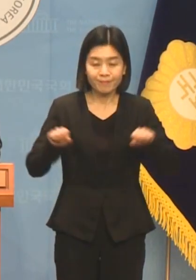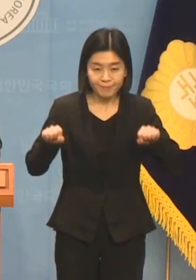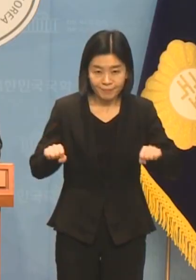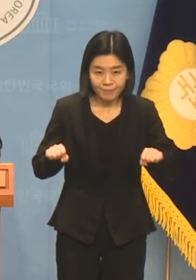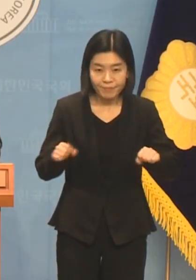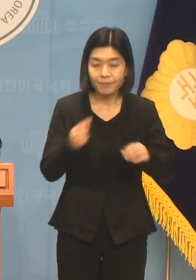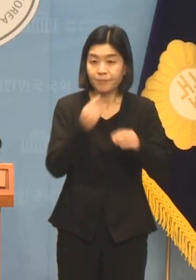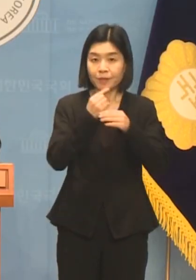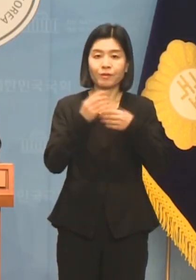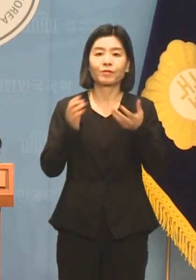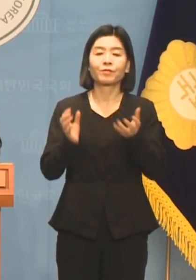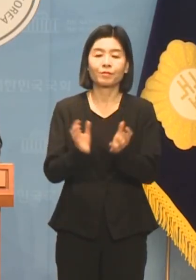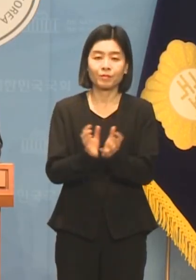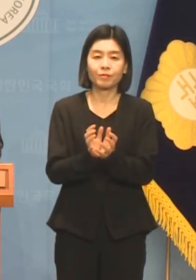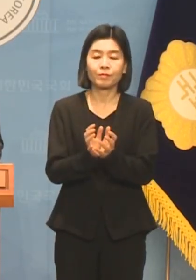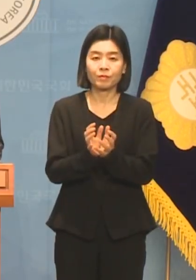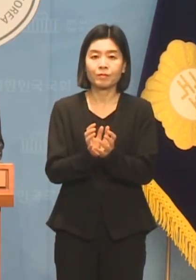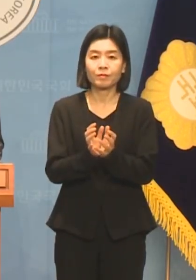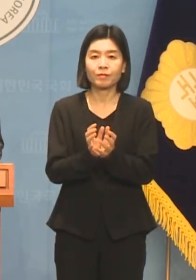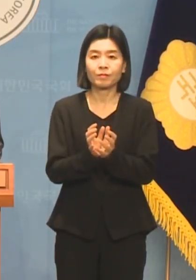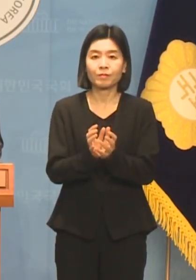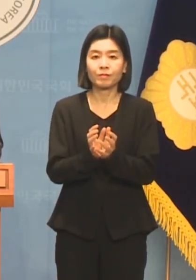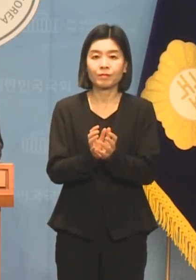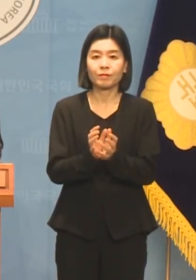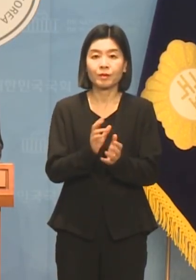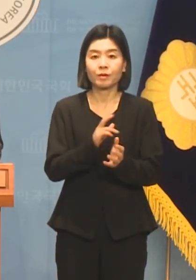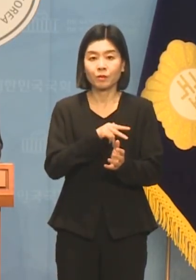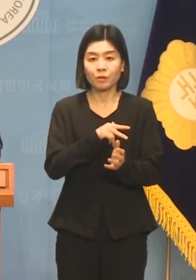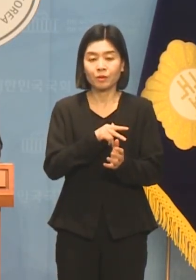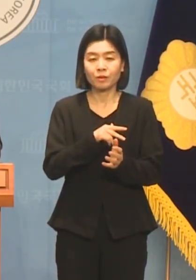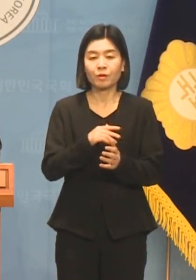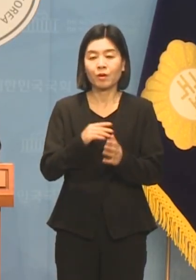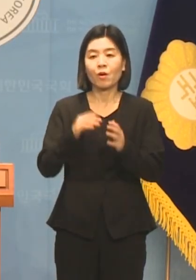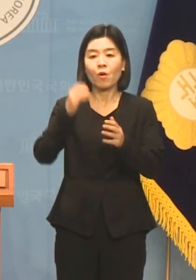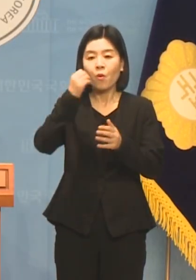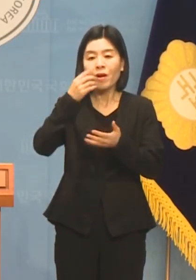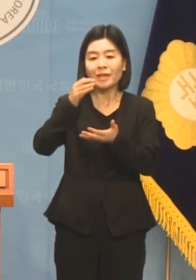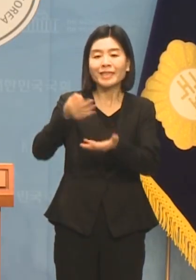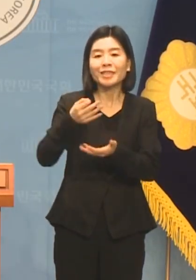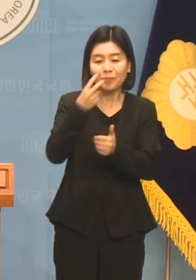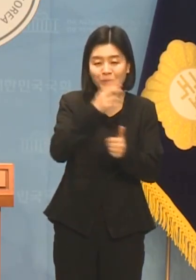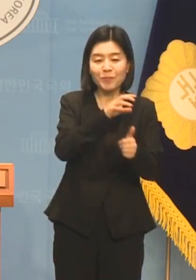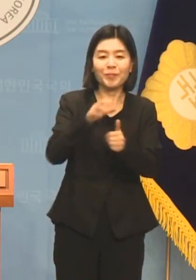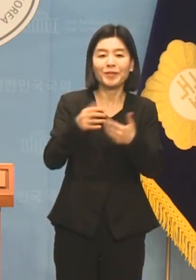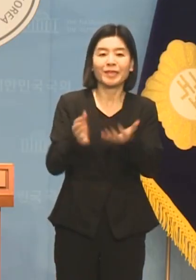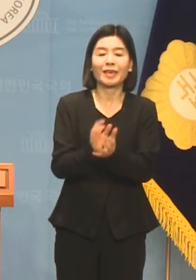안녕하십니까. 더불어민주당 월급방위대 간사 임광현 의원입니다.